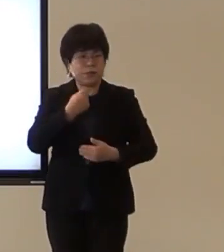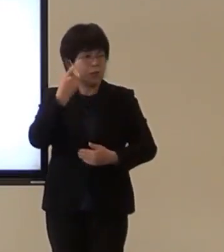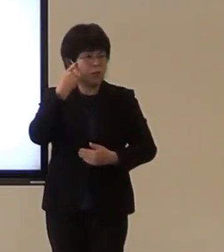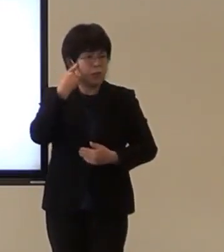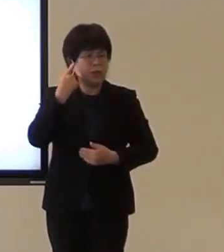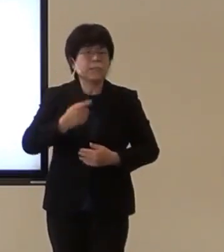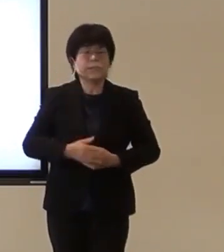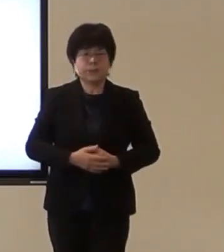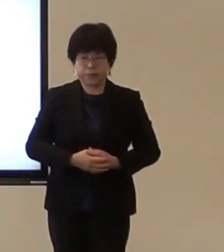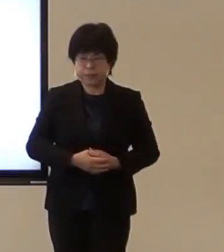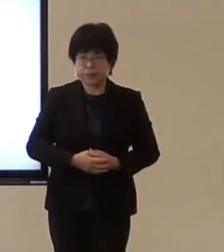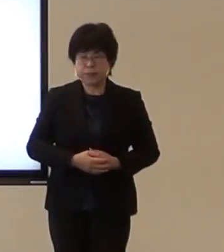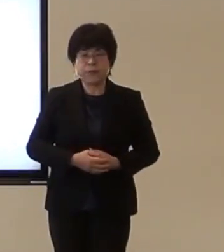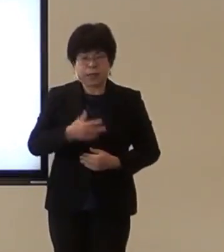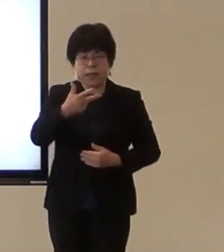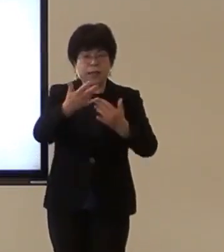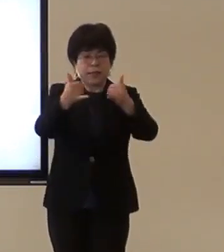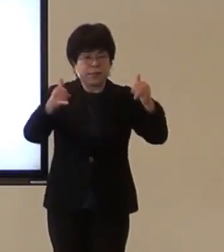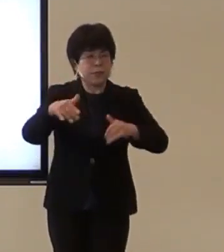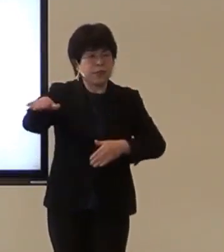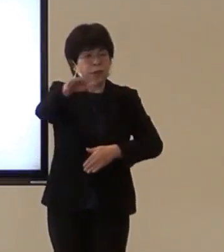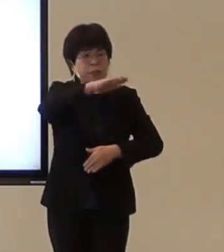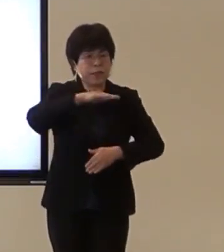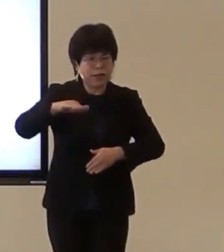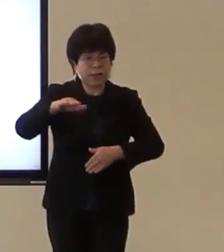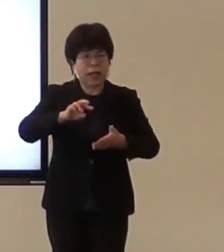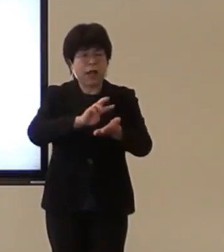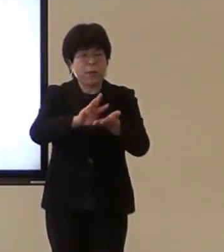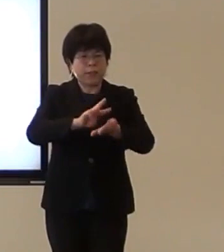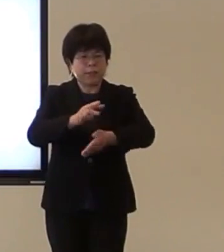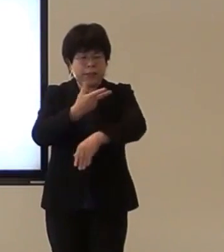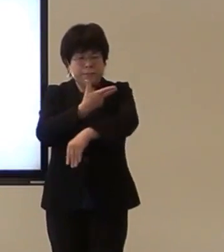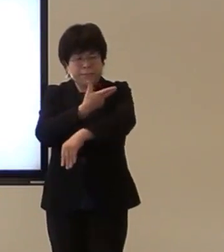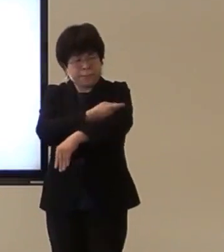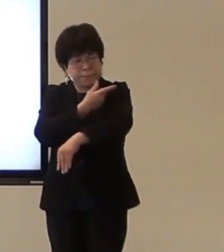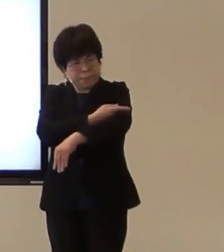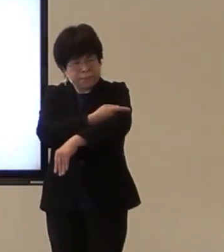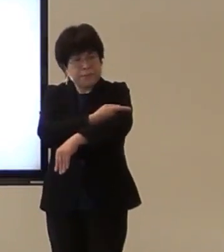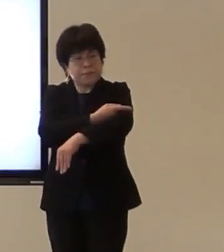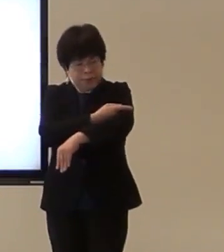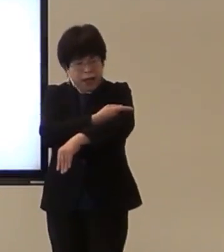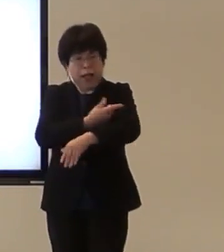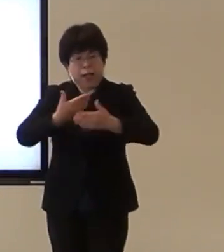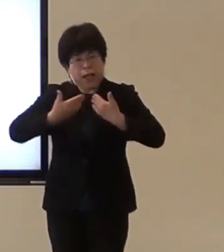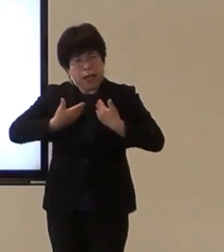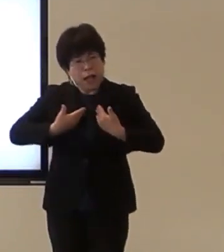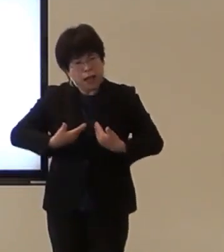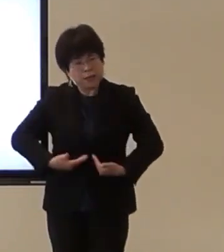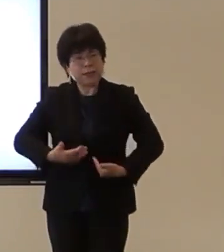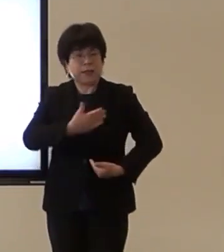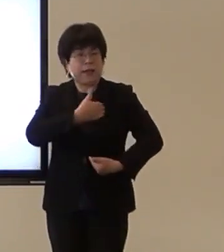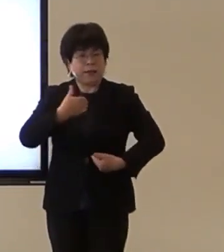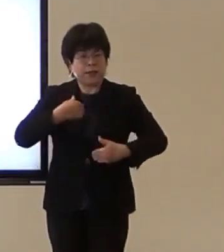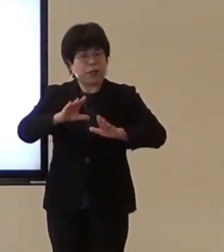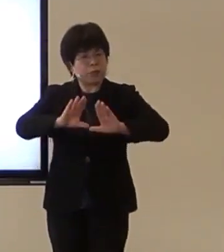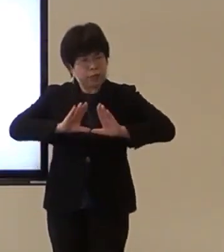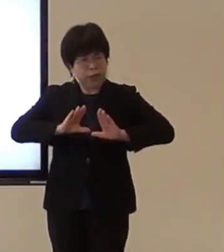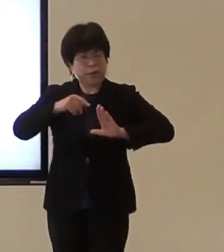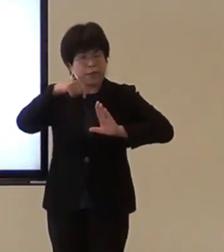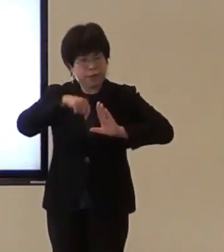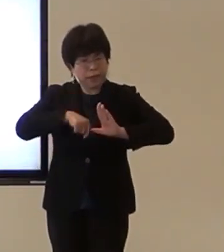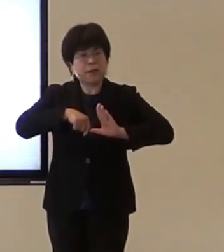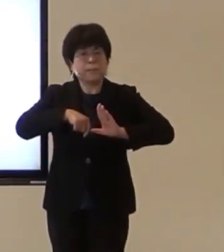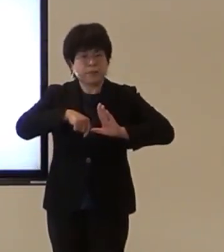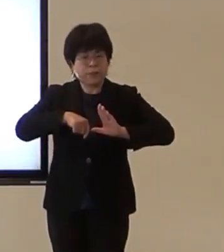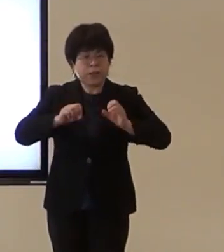ます。多くの市民の皆様がワクチン接種を安全安心に受けることで、社会全体で新型コロナウイルス